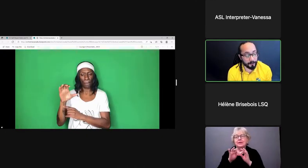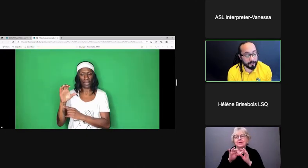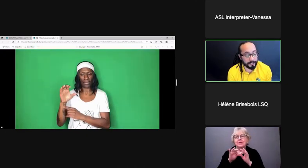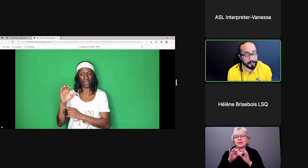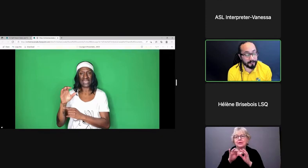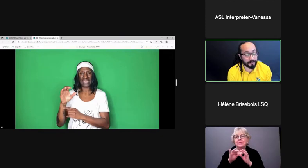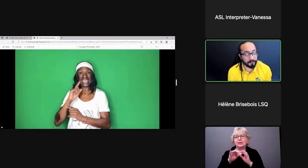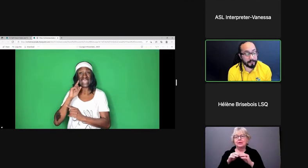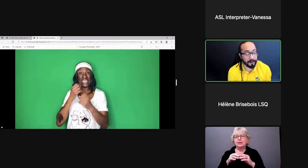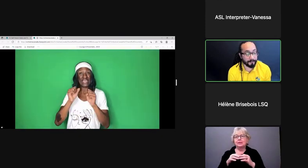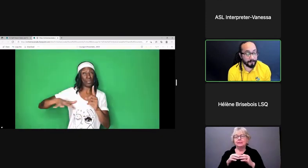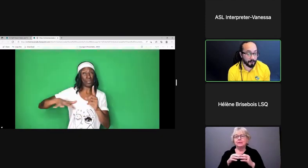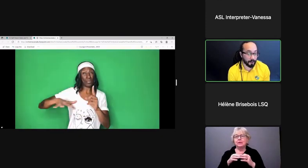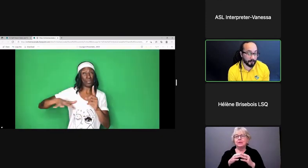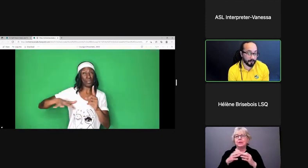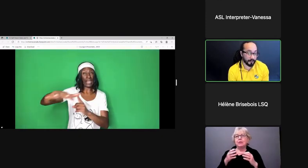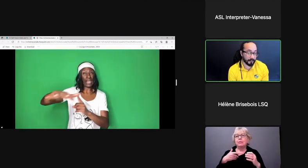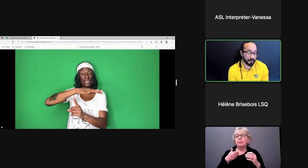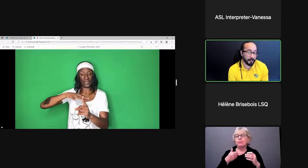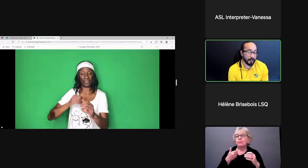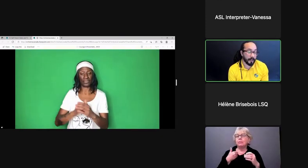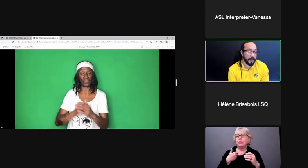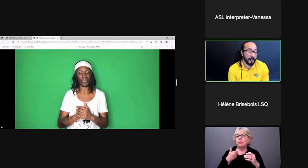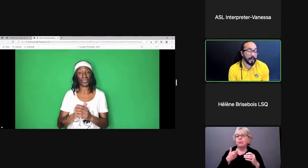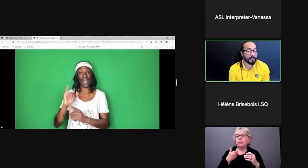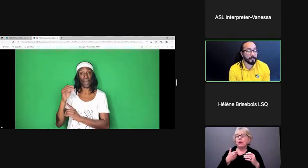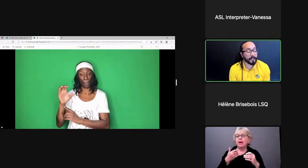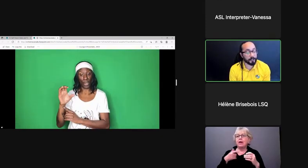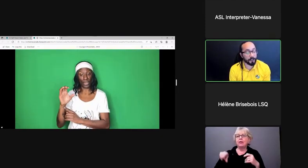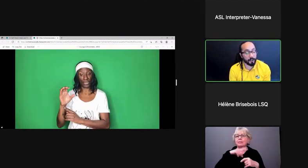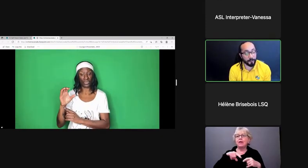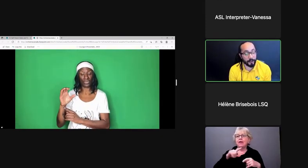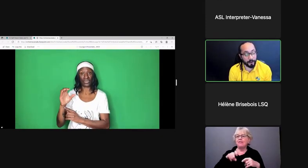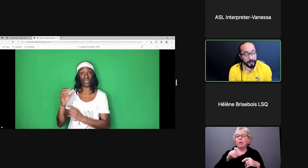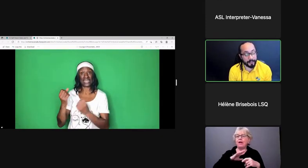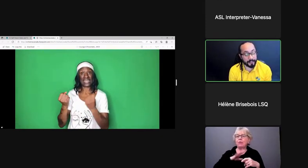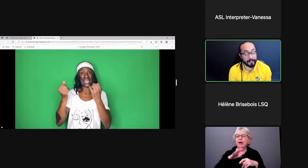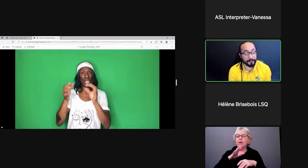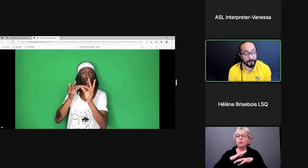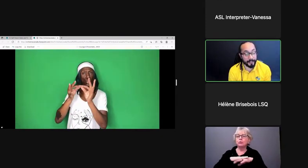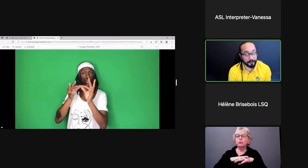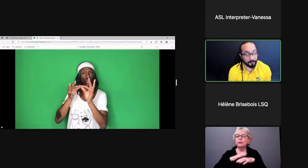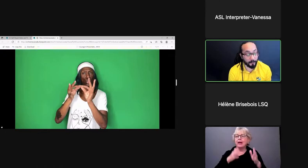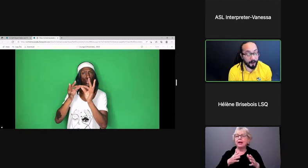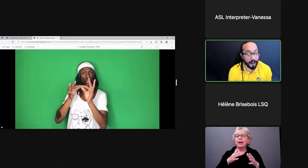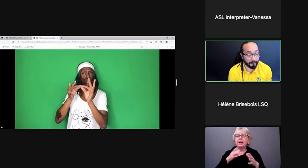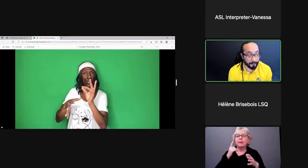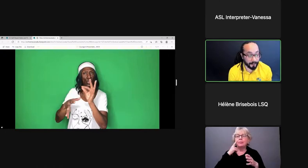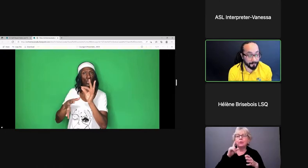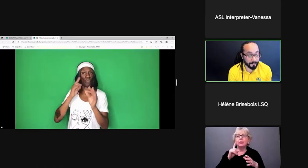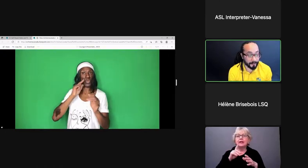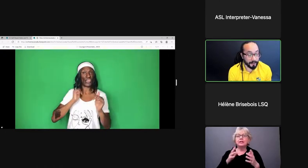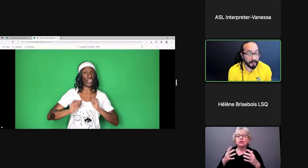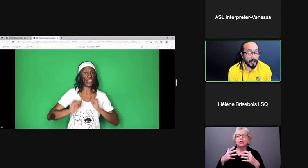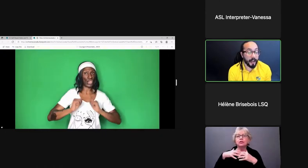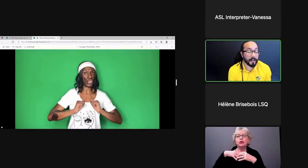Pourquoi devrions-nous avoir des consultants pour ce qui est des autochtones, des